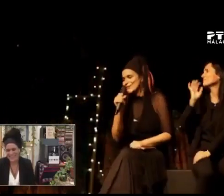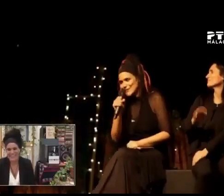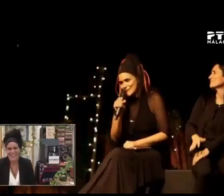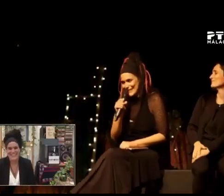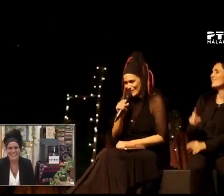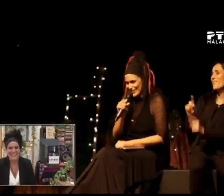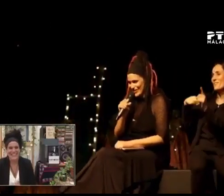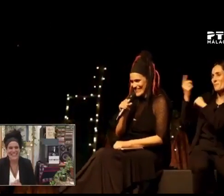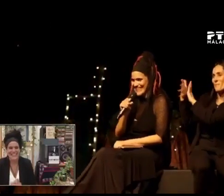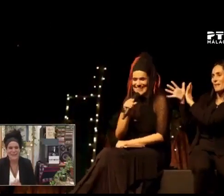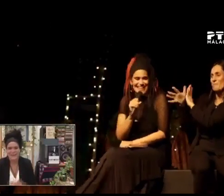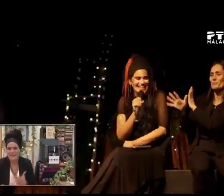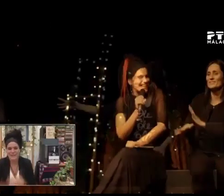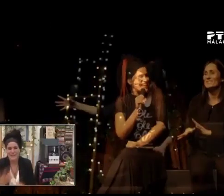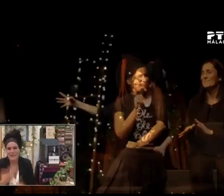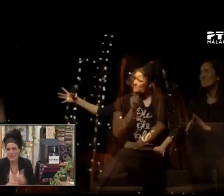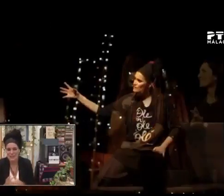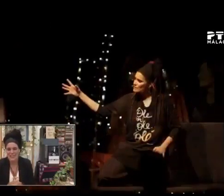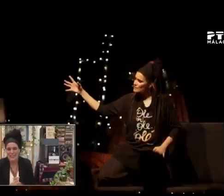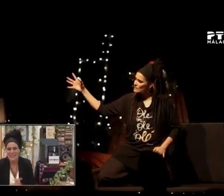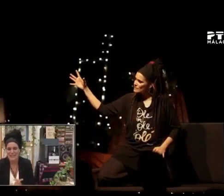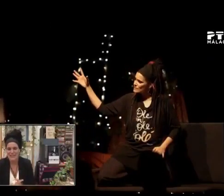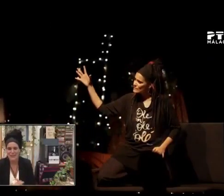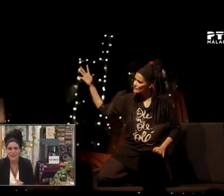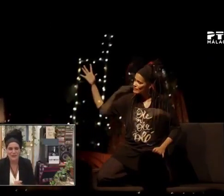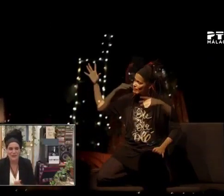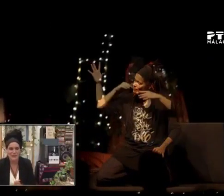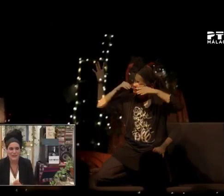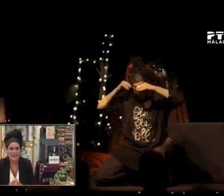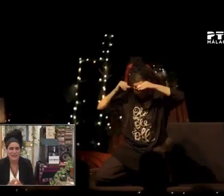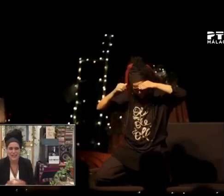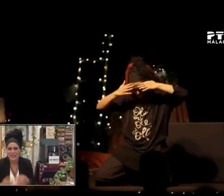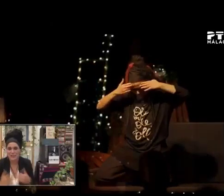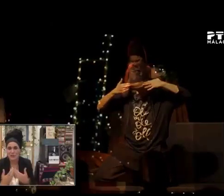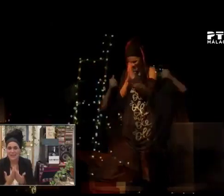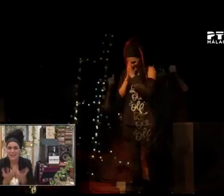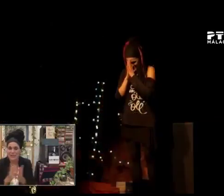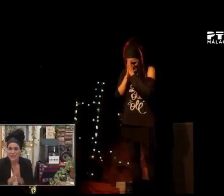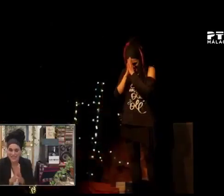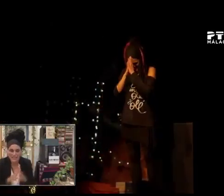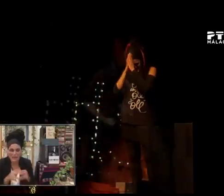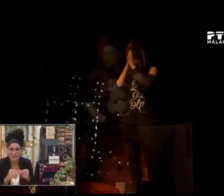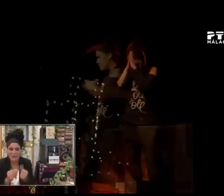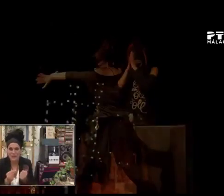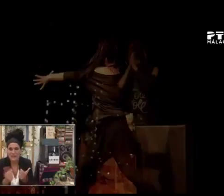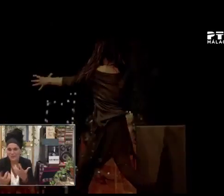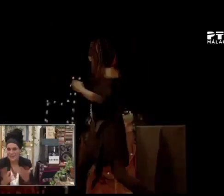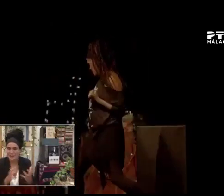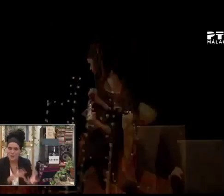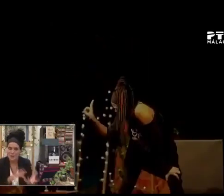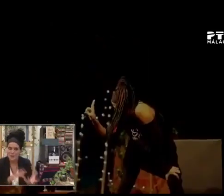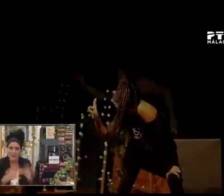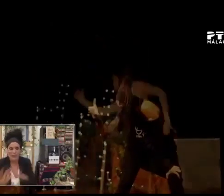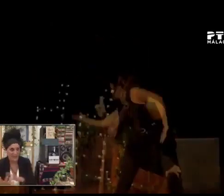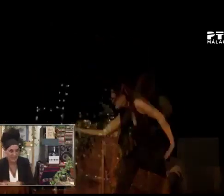Y entonces empezamos ya hace muchos años a crear espectáculos que incluían la lengua de signos como herramienta de